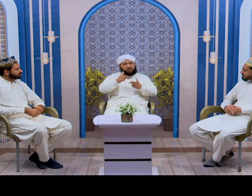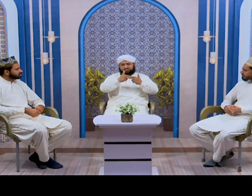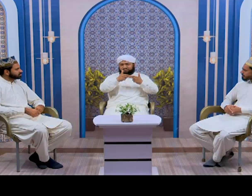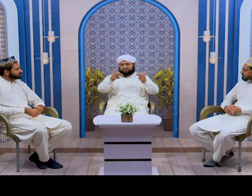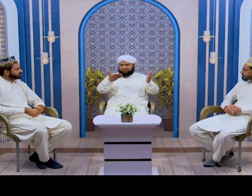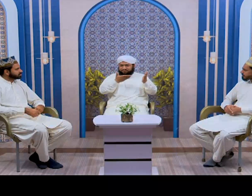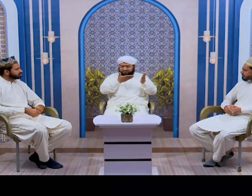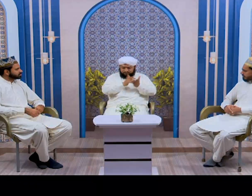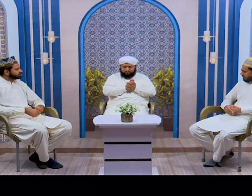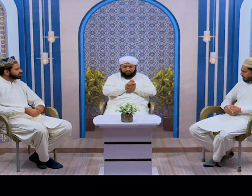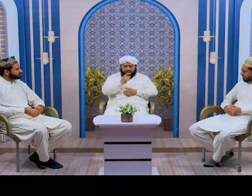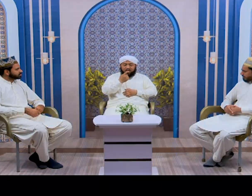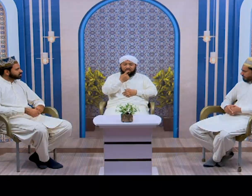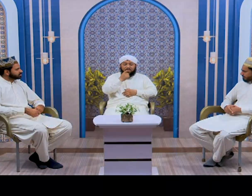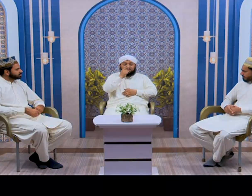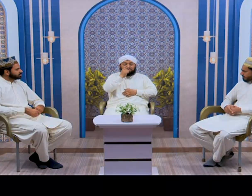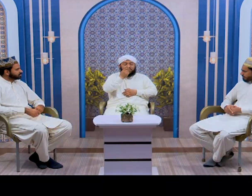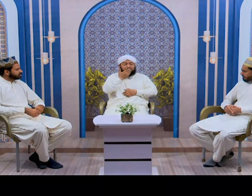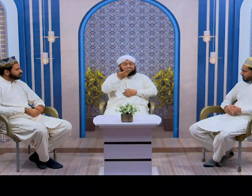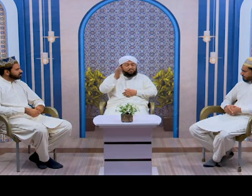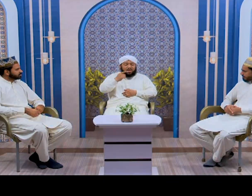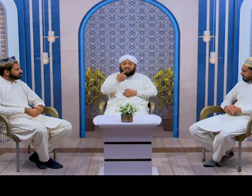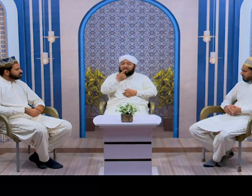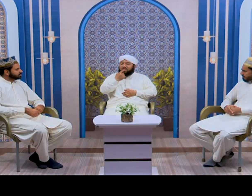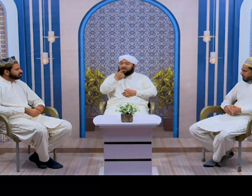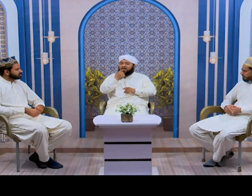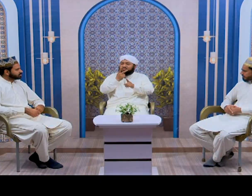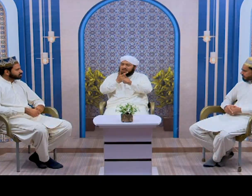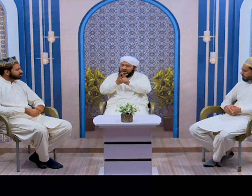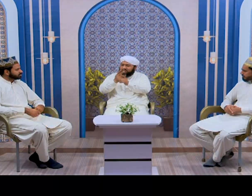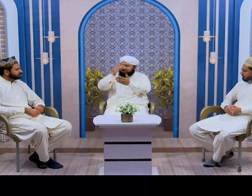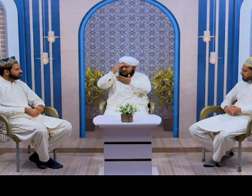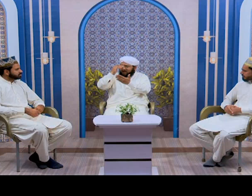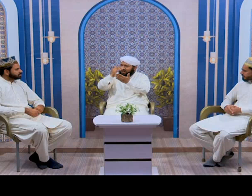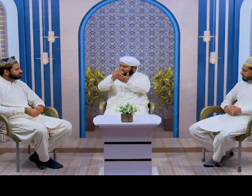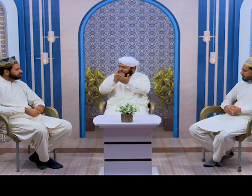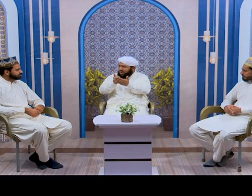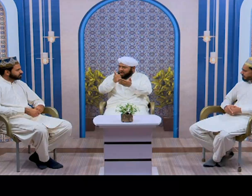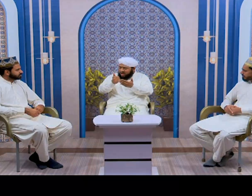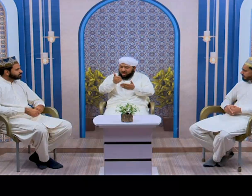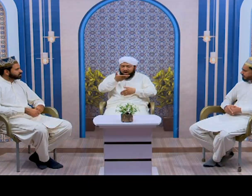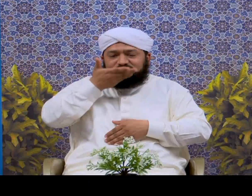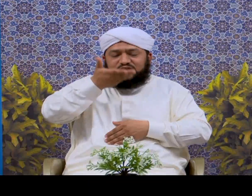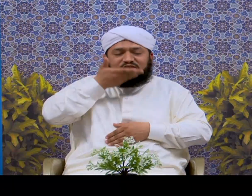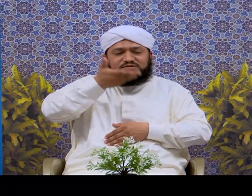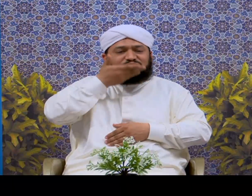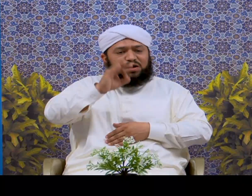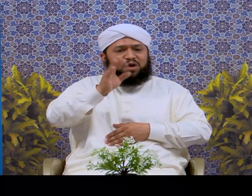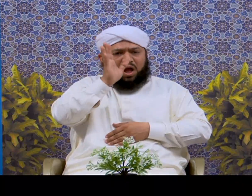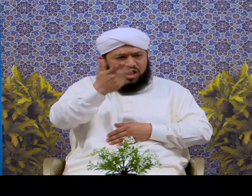ہیں۔ زبان کا روزہ یہ ہے کہ زبان صرف اور صرف نیک و جائز باتوں کے لیے ہی حرکت میں آئے، فضول بک بک سے